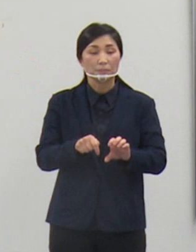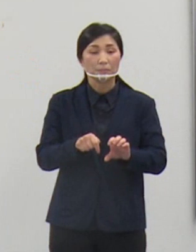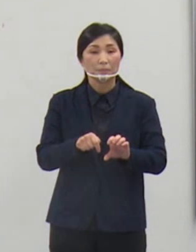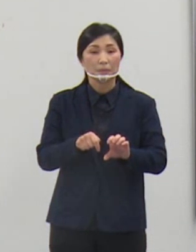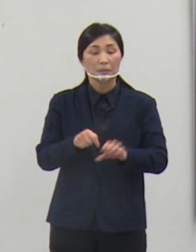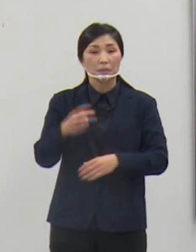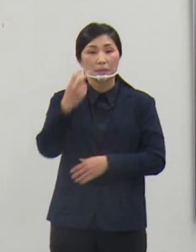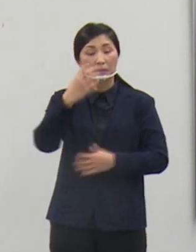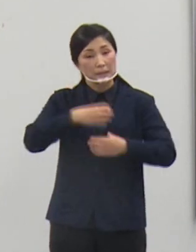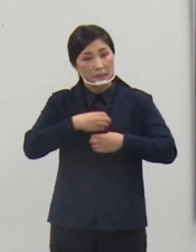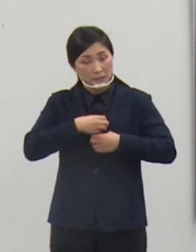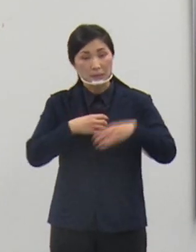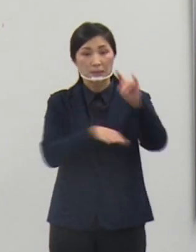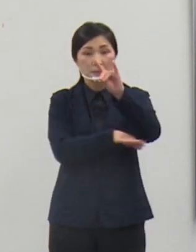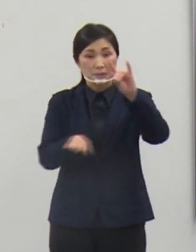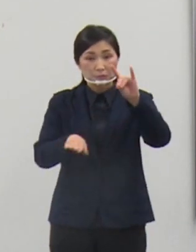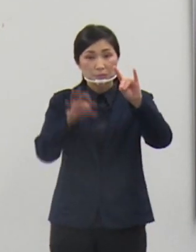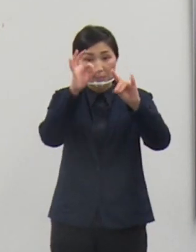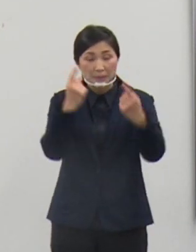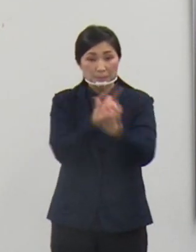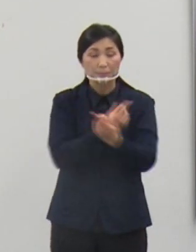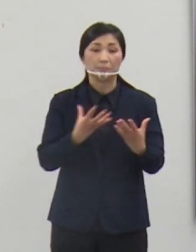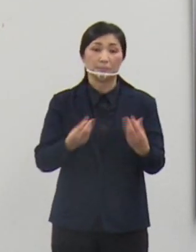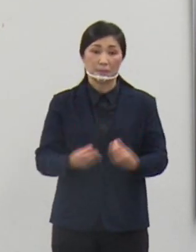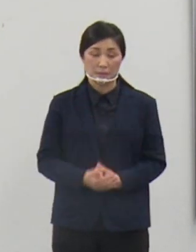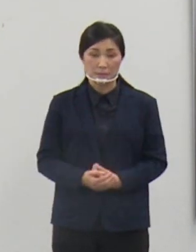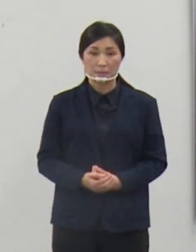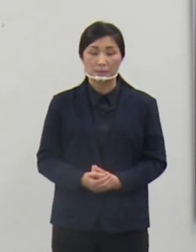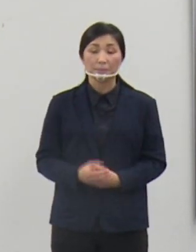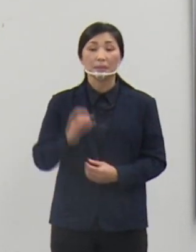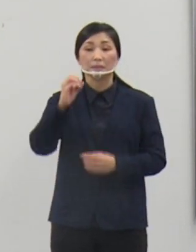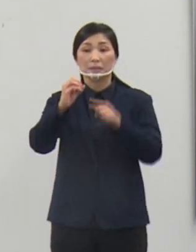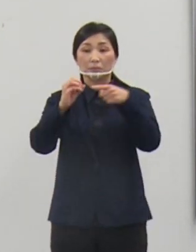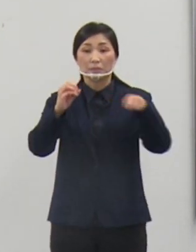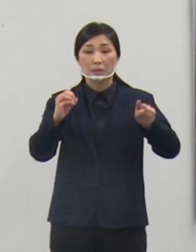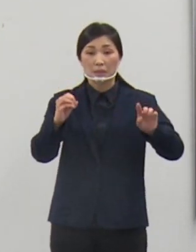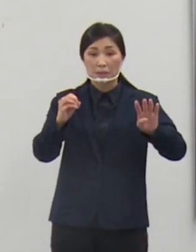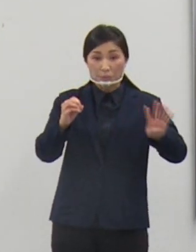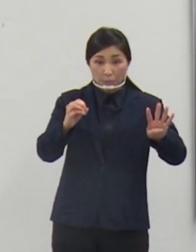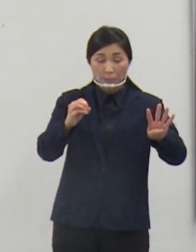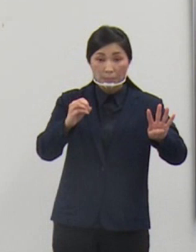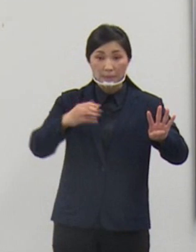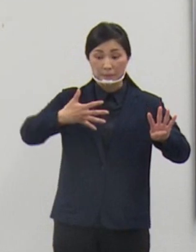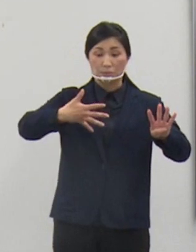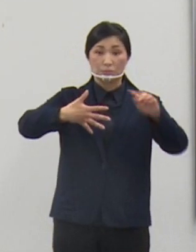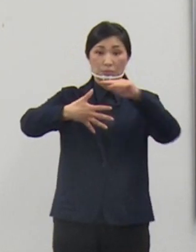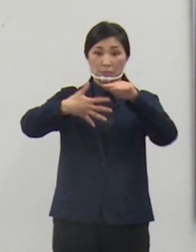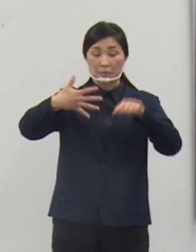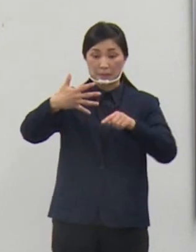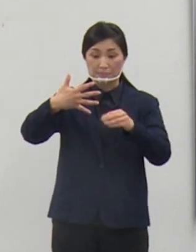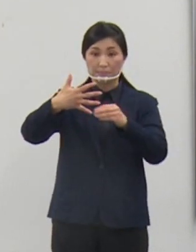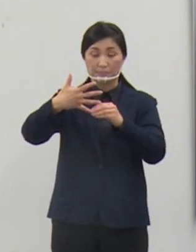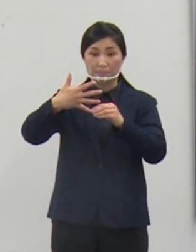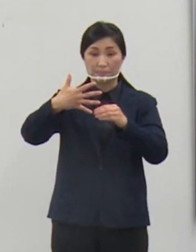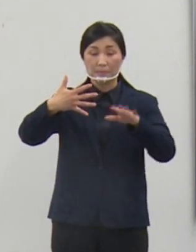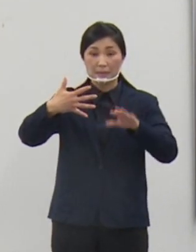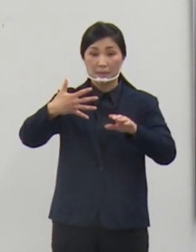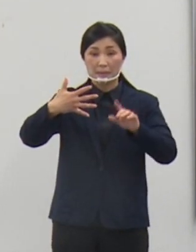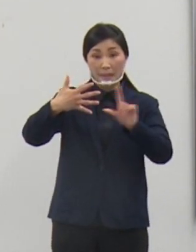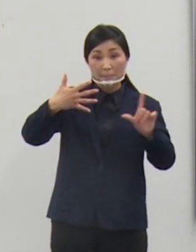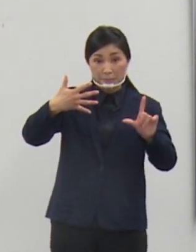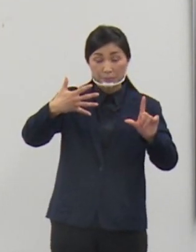といたしました。レベルについては0から4までの5段階でございますが、レベル0という